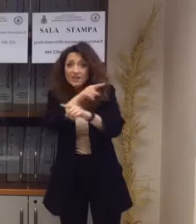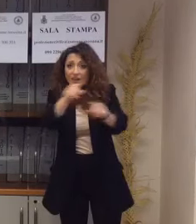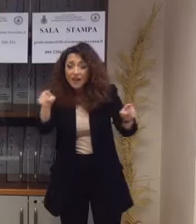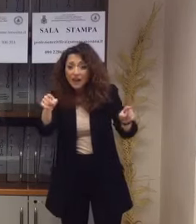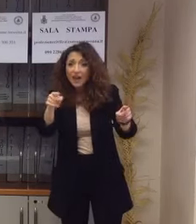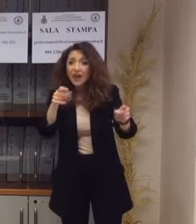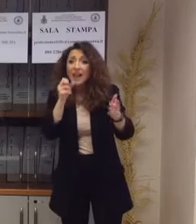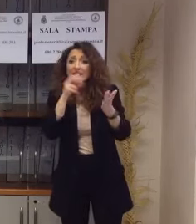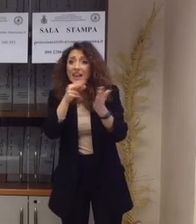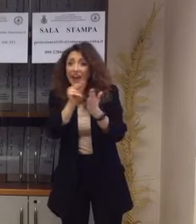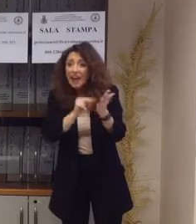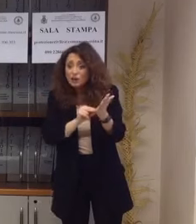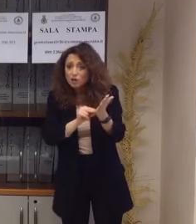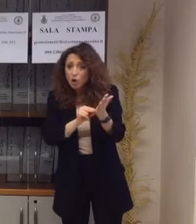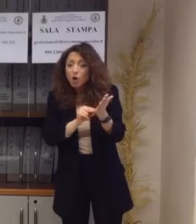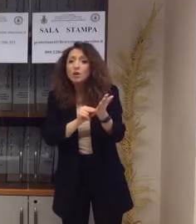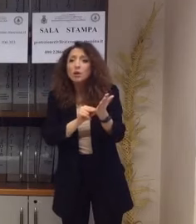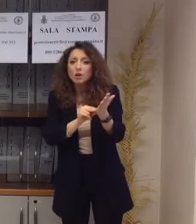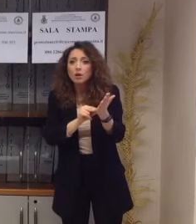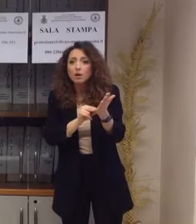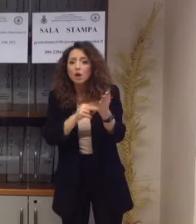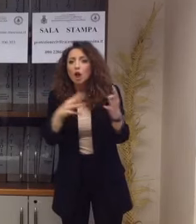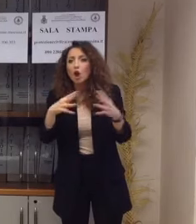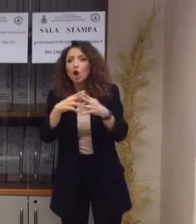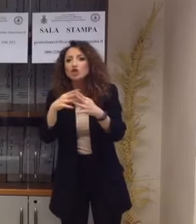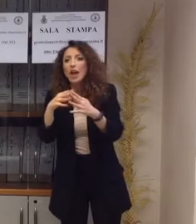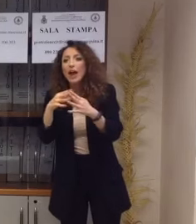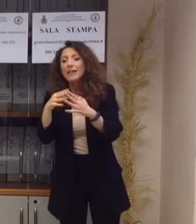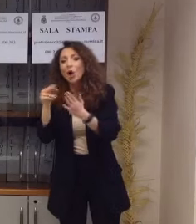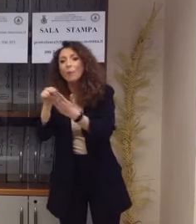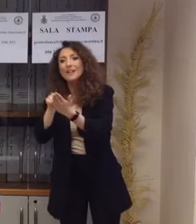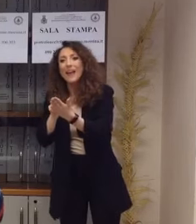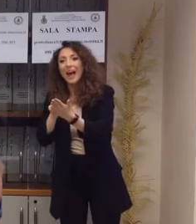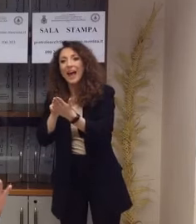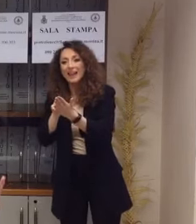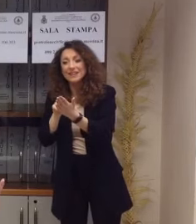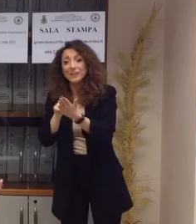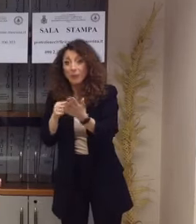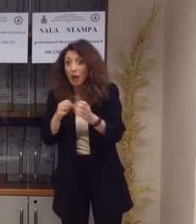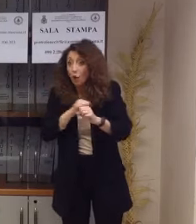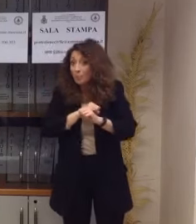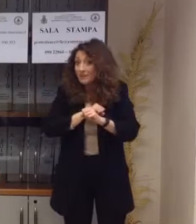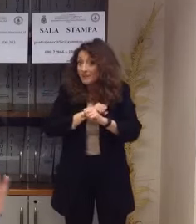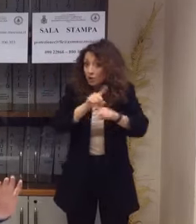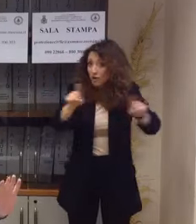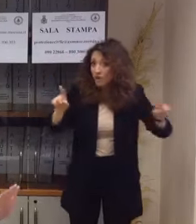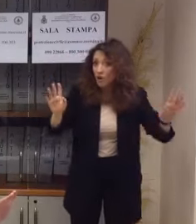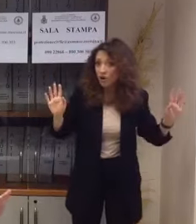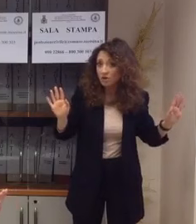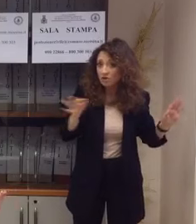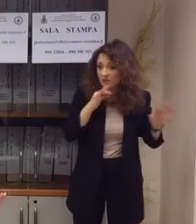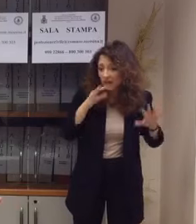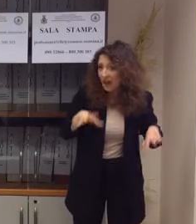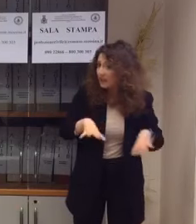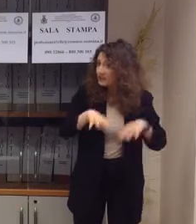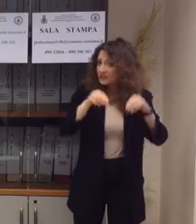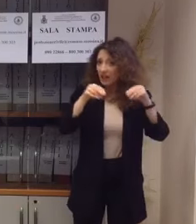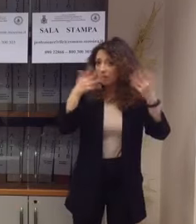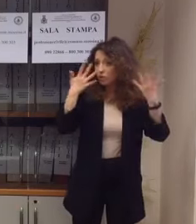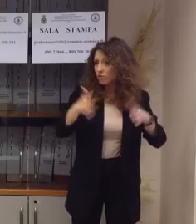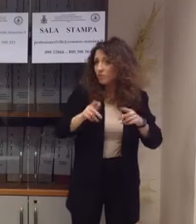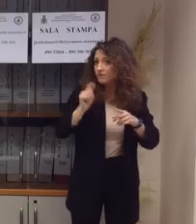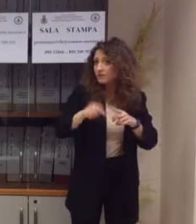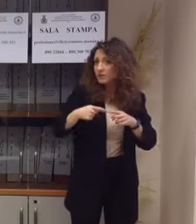saranno incrociate con le banche dati. Ma io mi fido di te, io mi fido di voi. E quindi abbiamo iniziato.